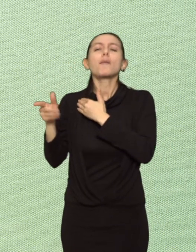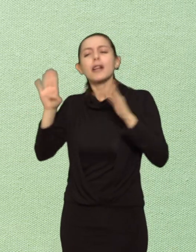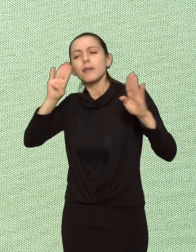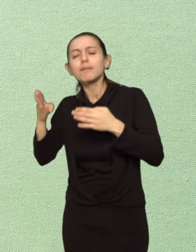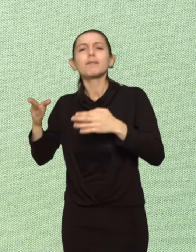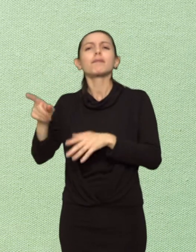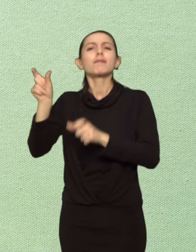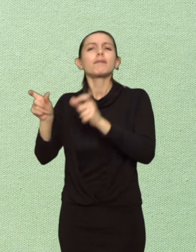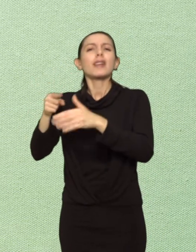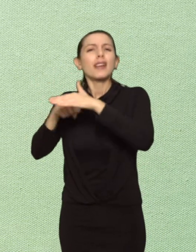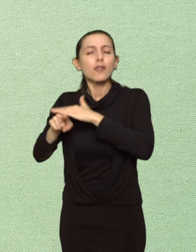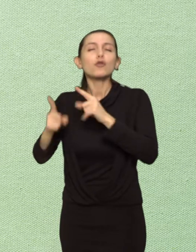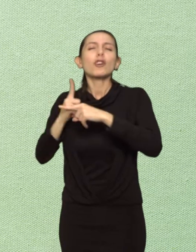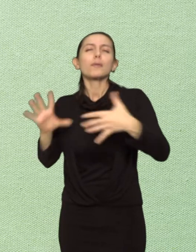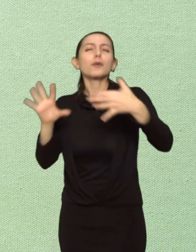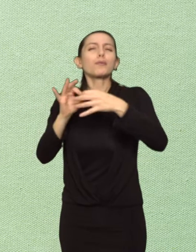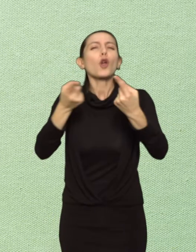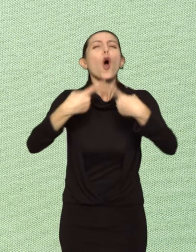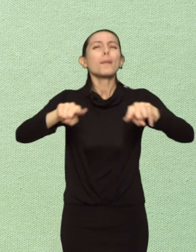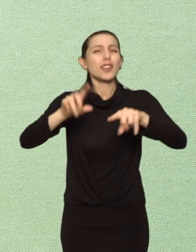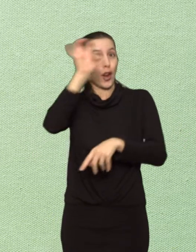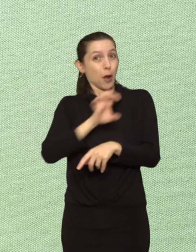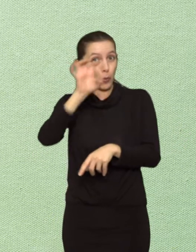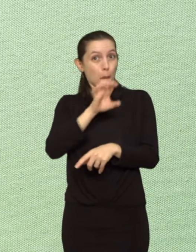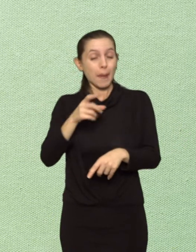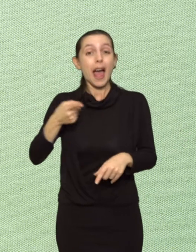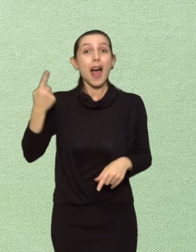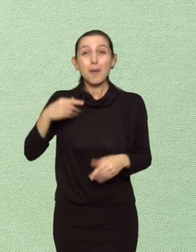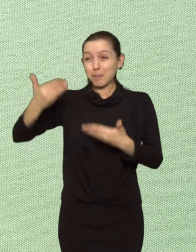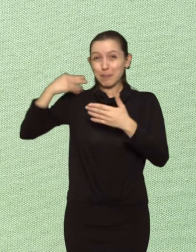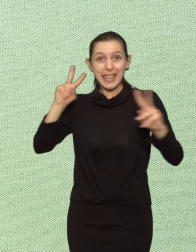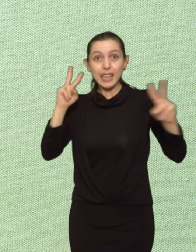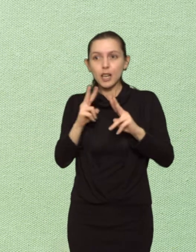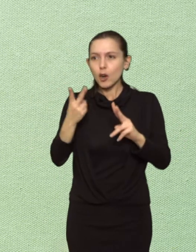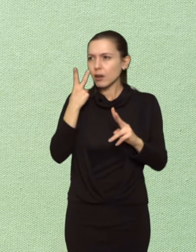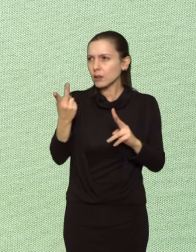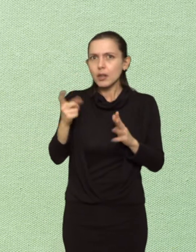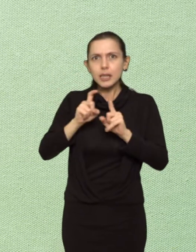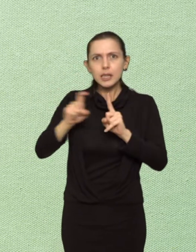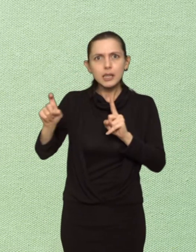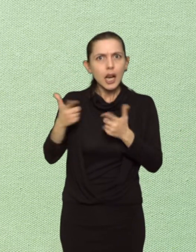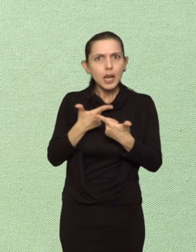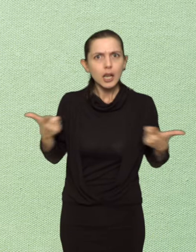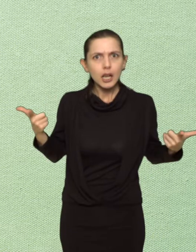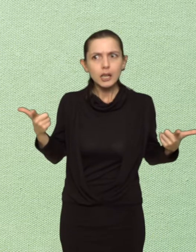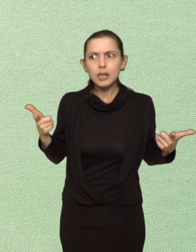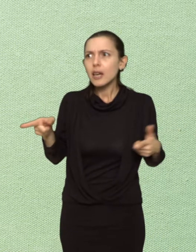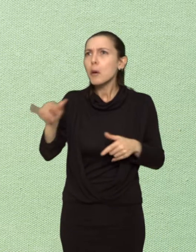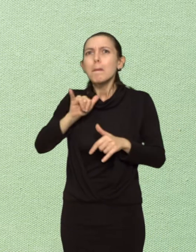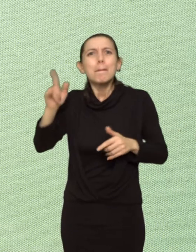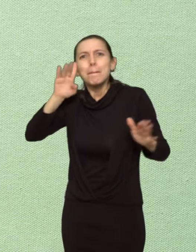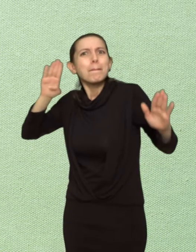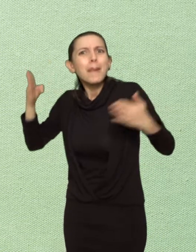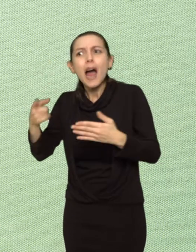la Commissione europea. Lì emerse con chiarezza che loro non avevano dati, non se ne erano mai occupati, non avevano mai preso